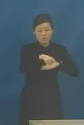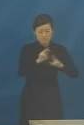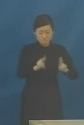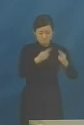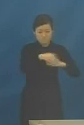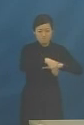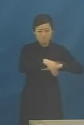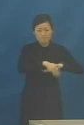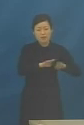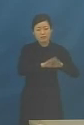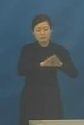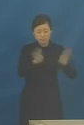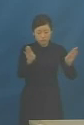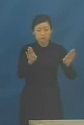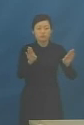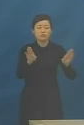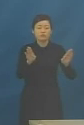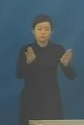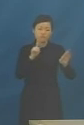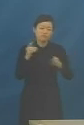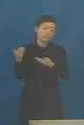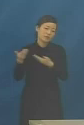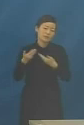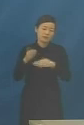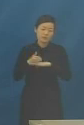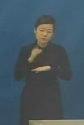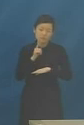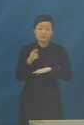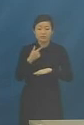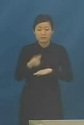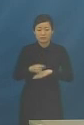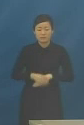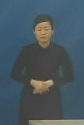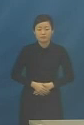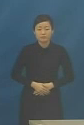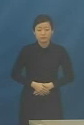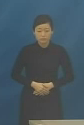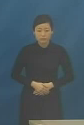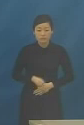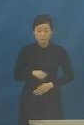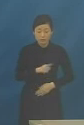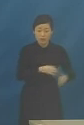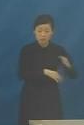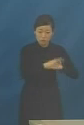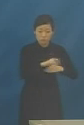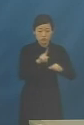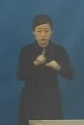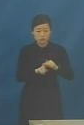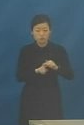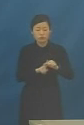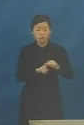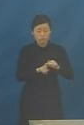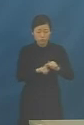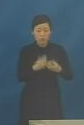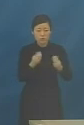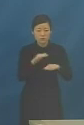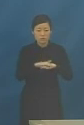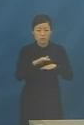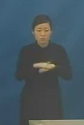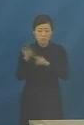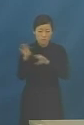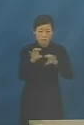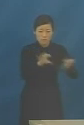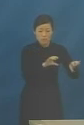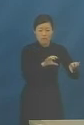ました感謝を申し上げたいと思いますそれはの東部や中部の方でもそのノウハウを広げていくべく